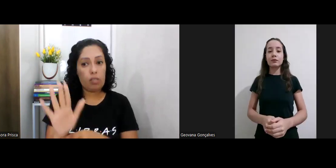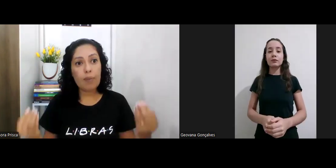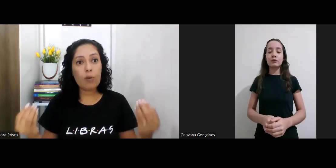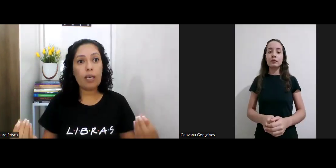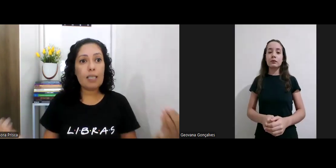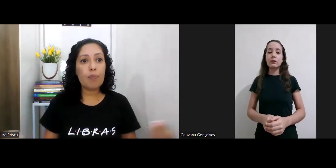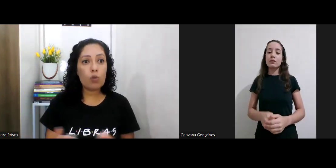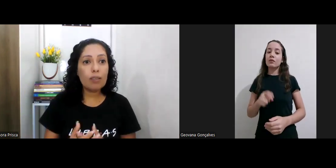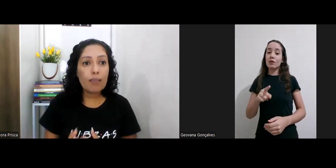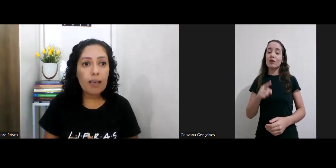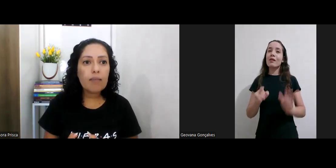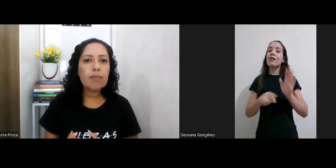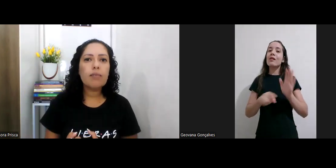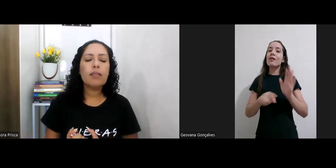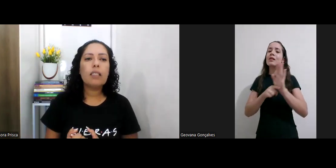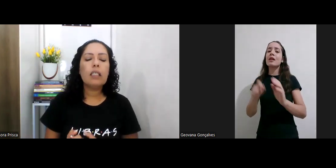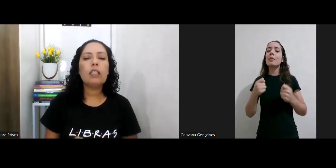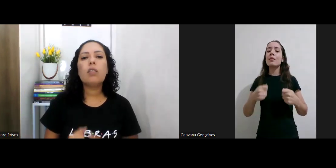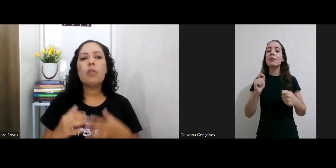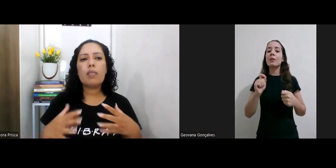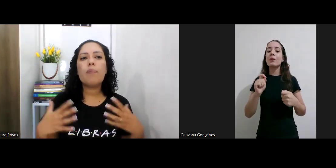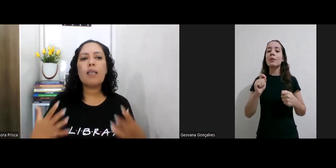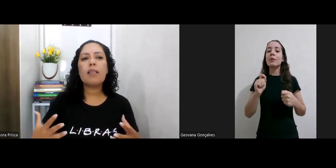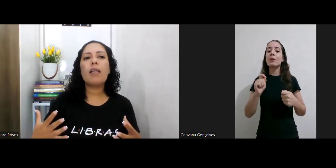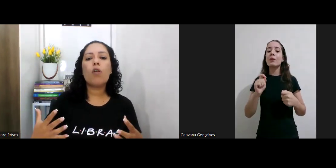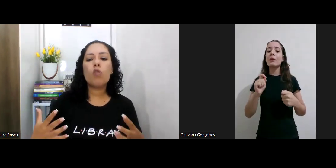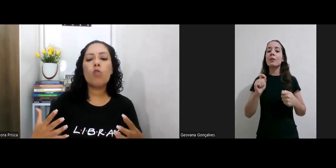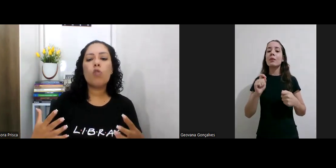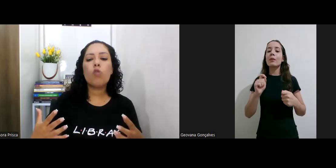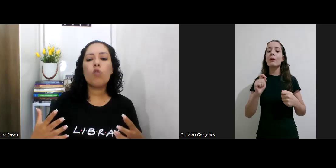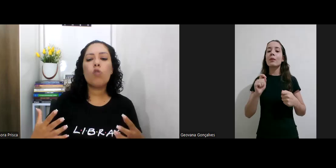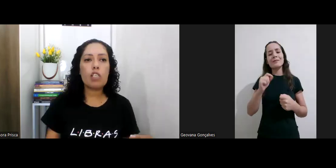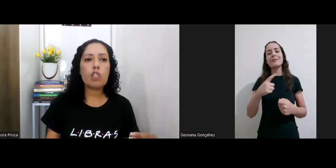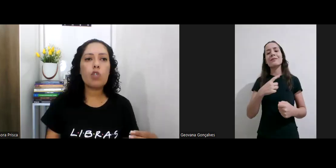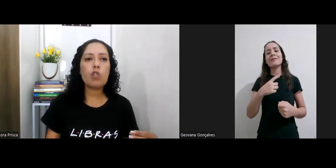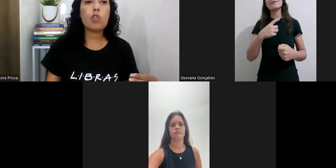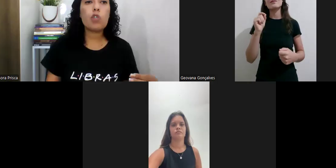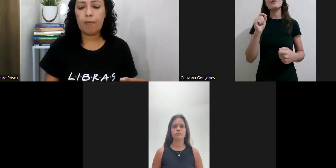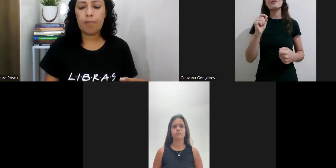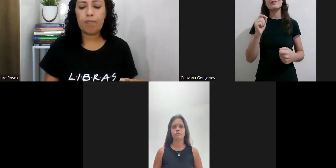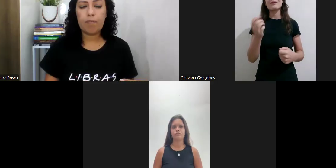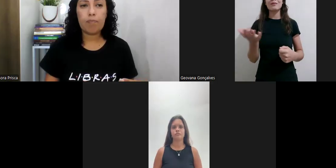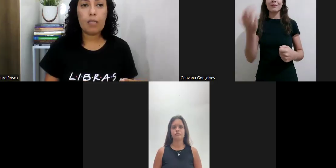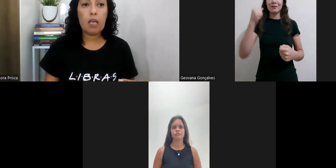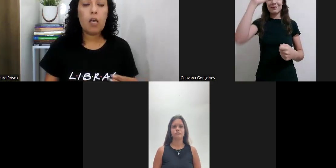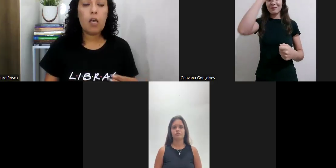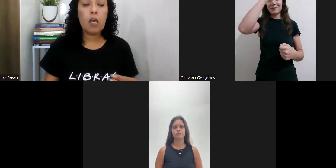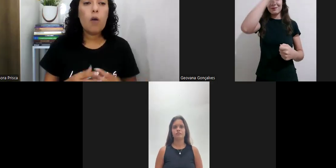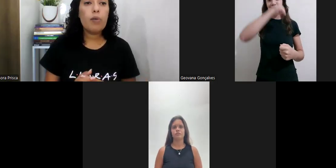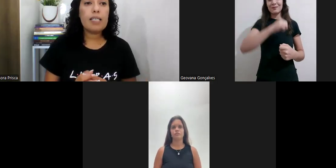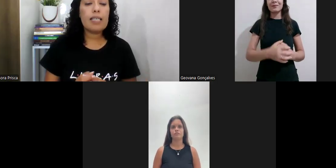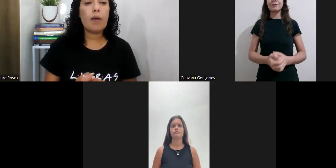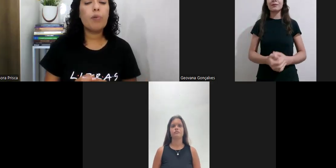Para ajudar, você precisa saber o que que essa pessoa tem. Então, vamos aprender algumas perguntas específicas que vocês podem